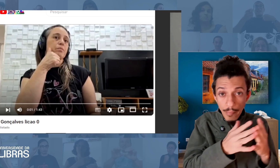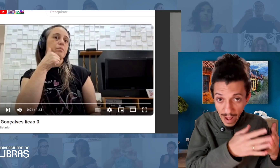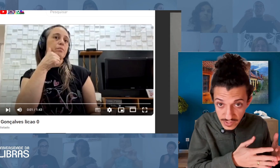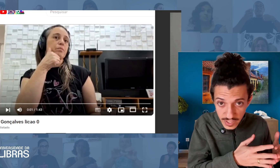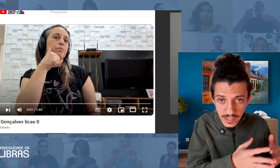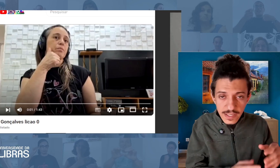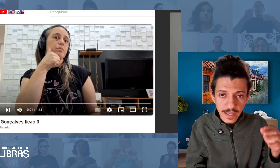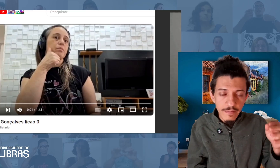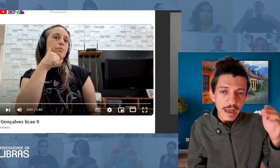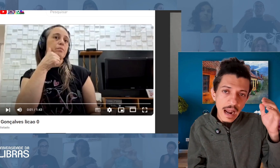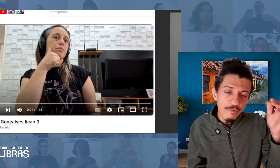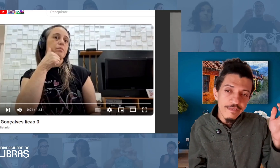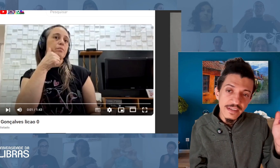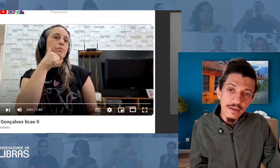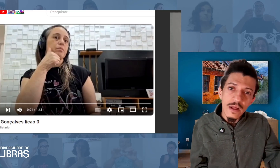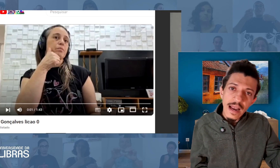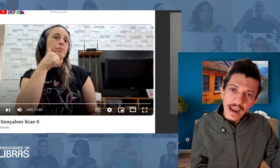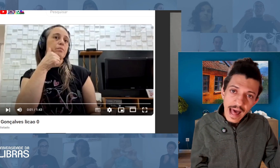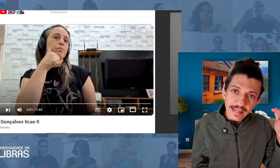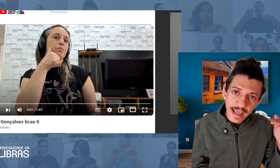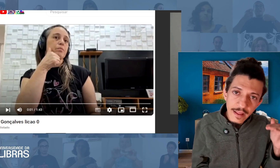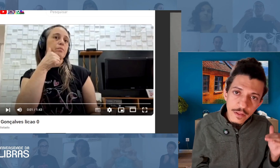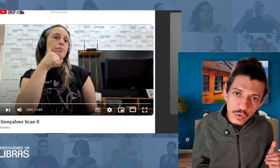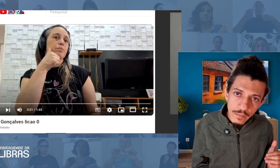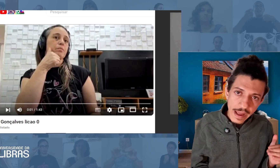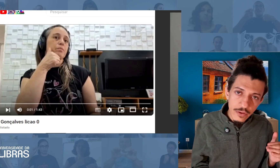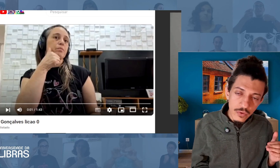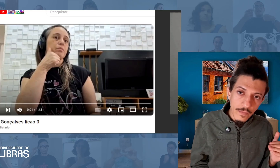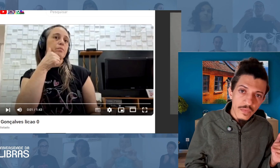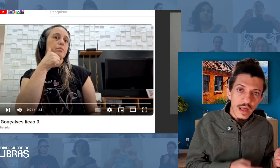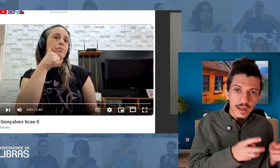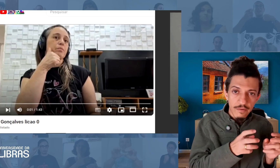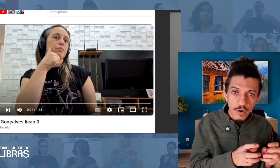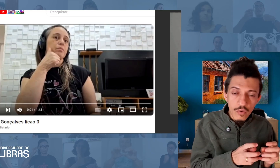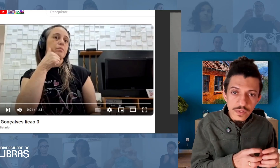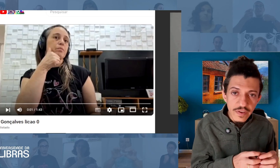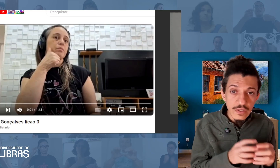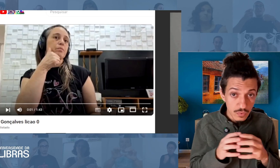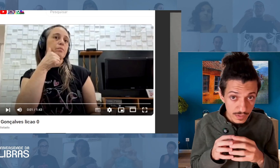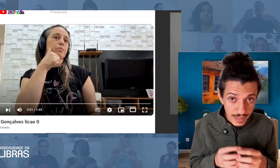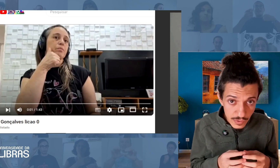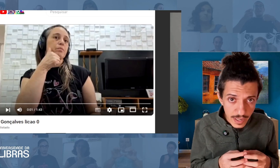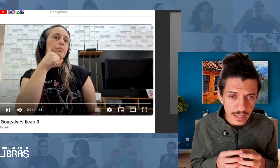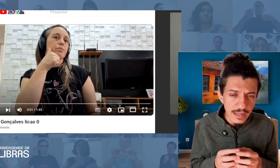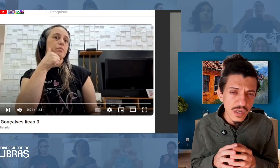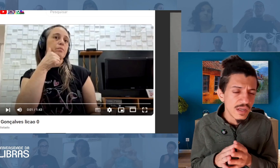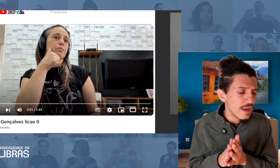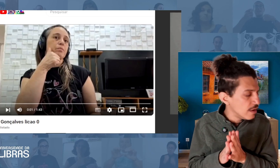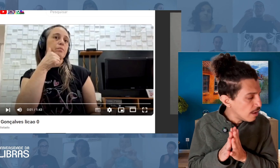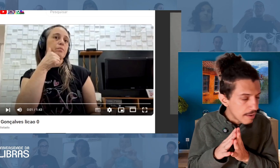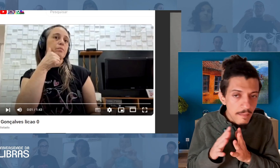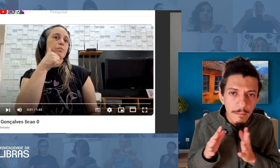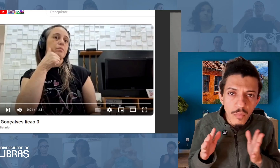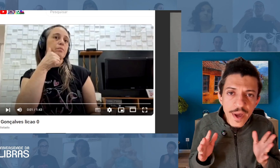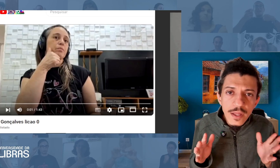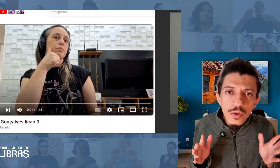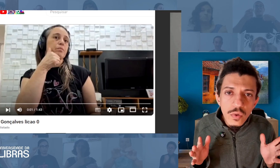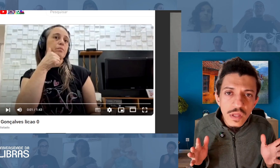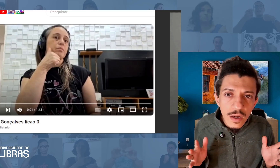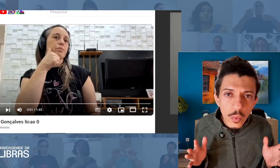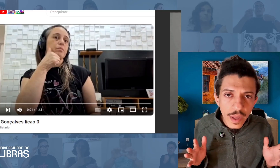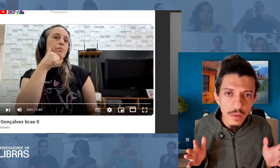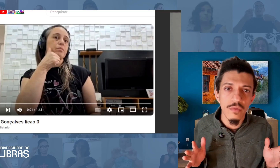com práticas que ela foi fazendo lá dentro do método, gravou alguns vídeos com as minhas orientações, e ó,